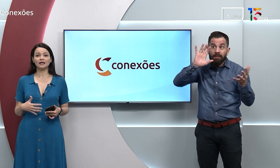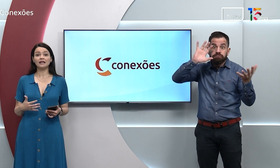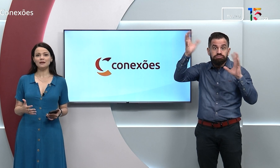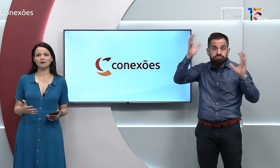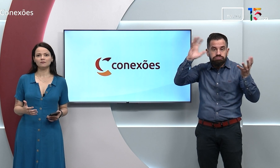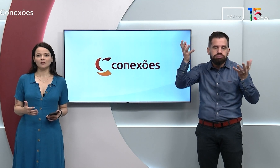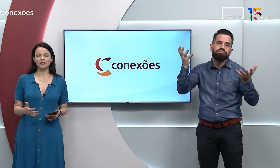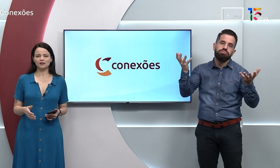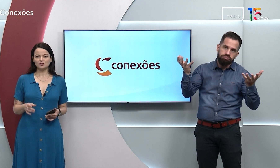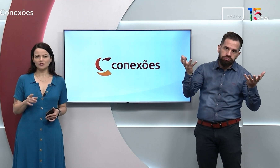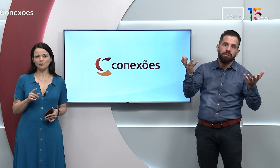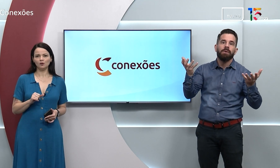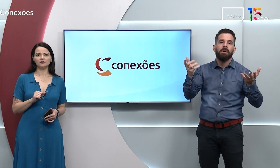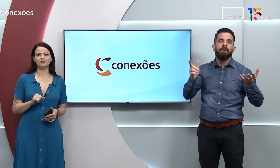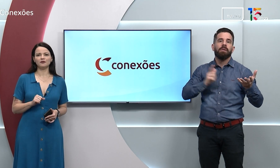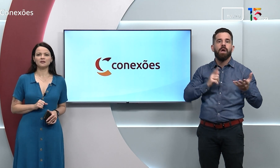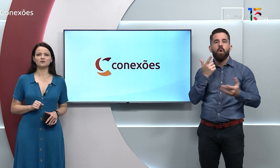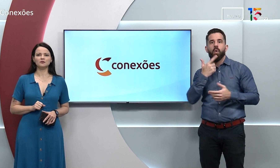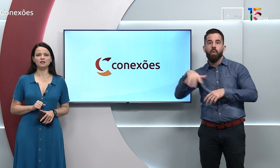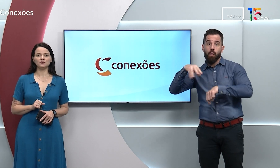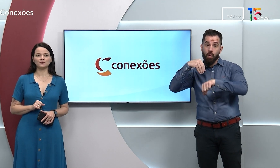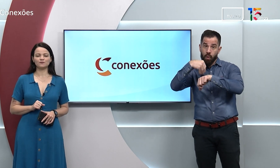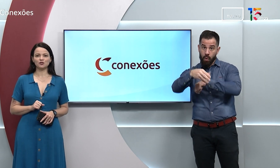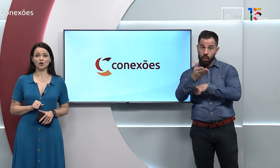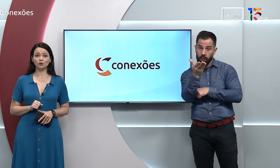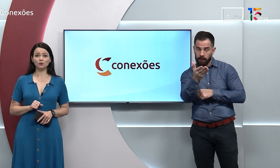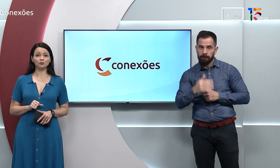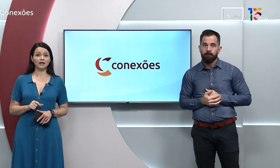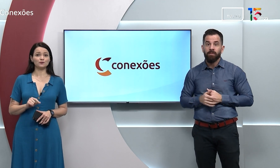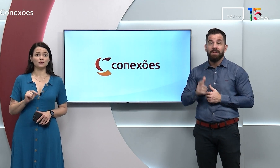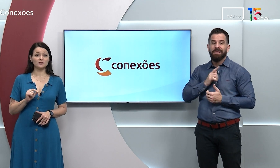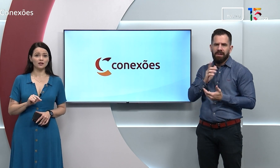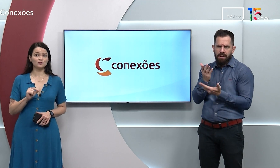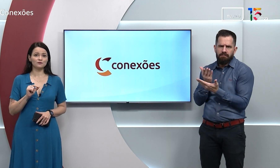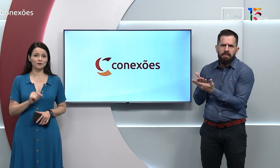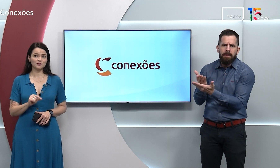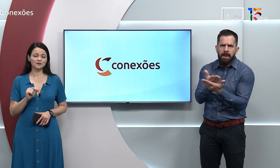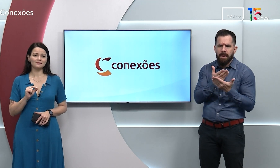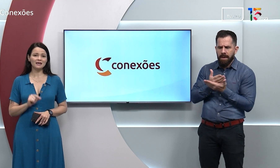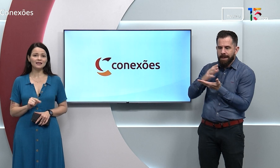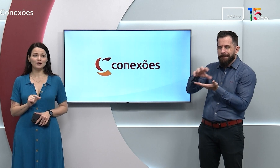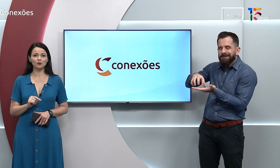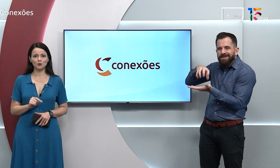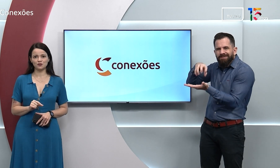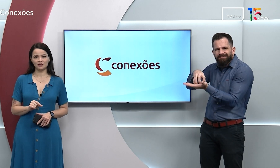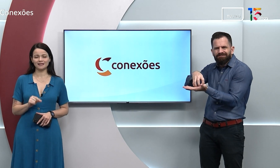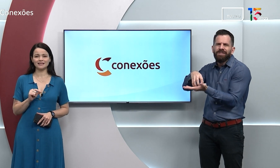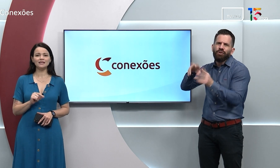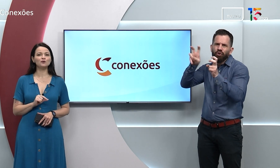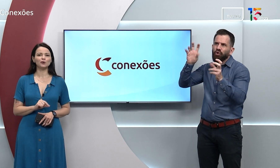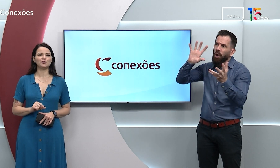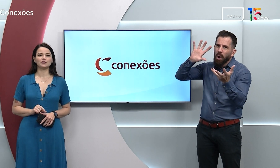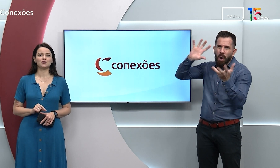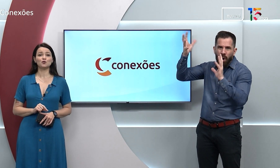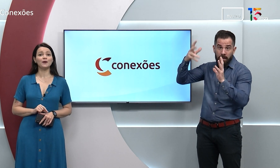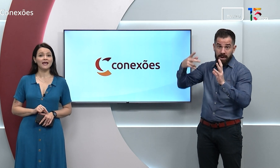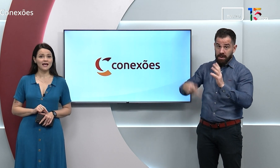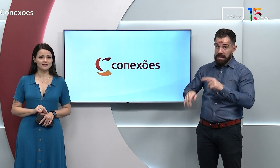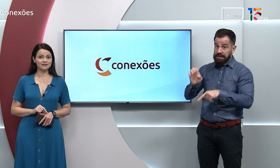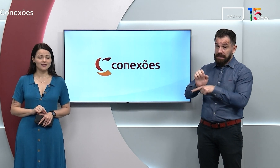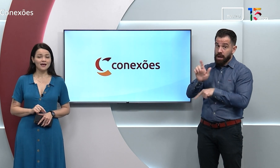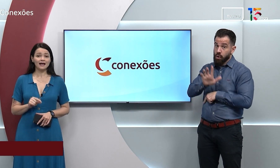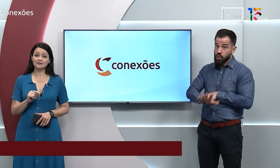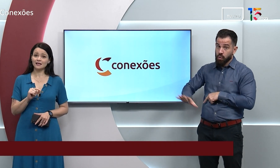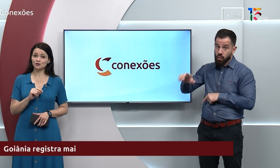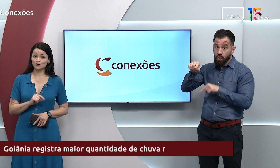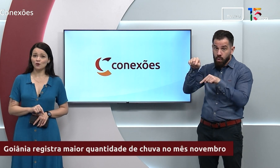de clima, a gente tem uma outra informação sobre isso. De acordo com dados do Centro de Informações Meteorológicas e Hidrológicas de